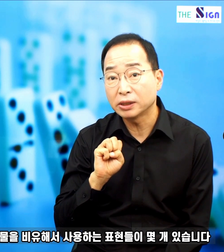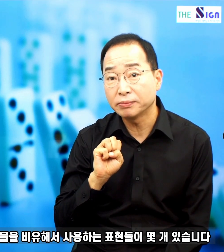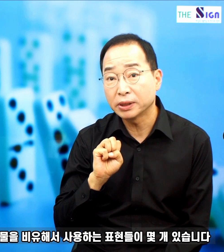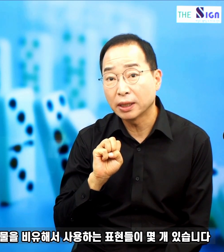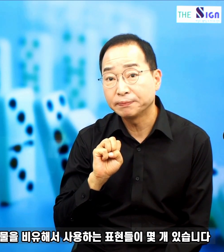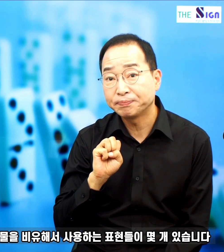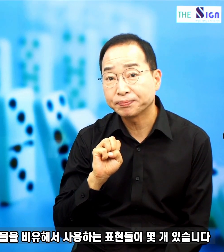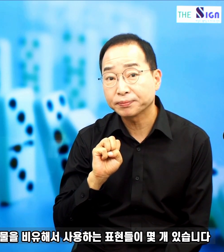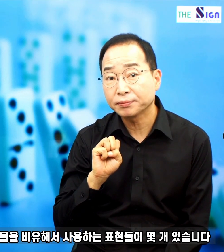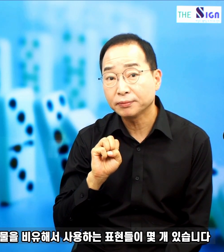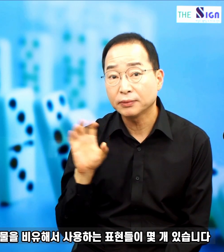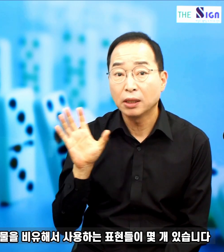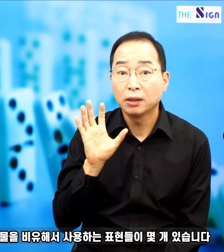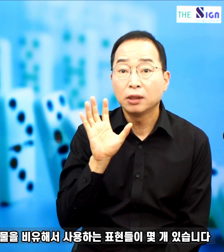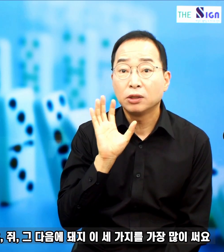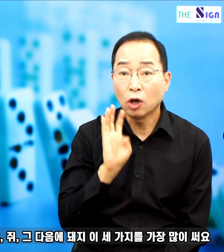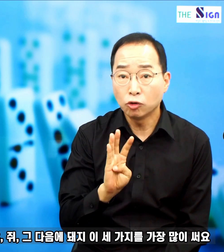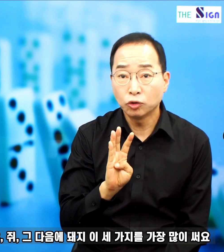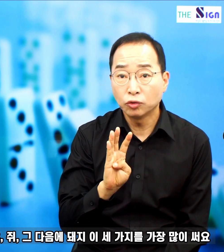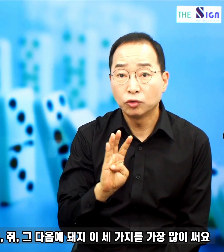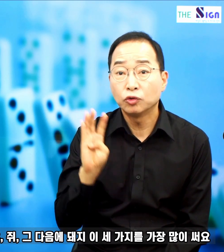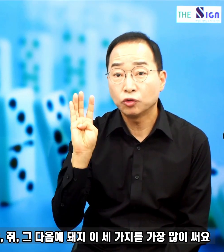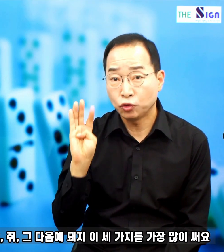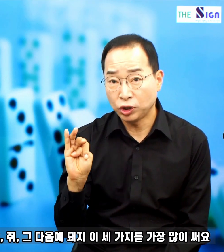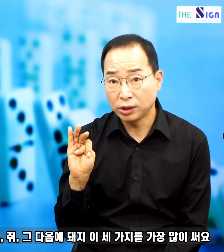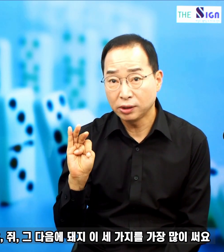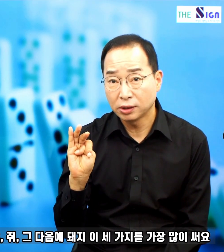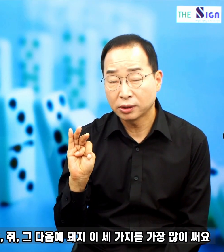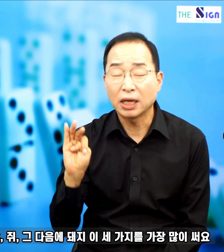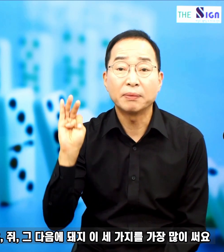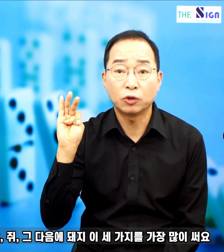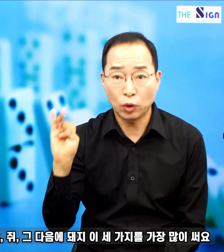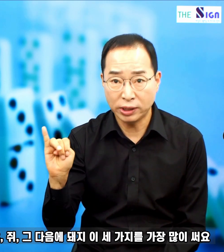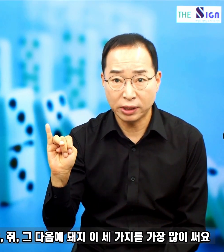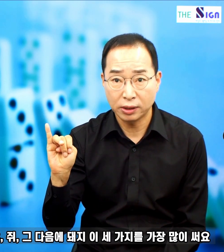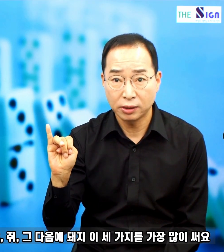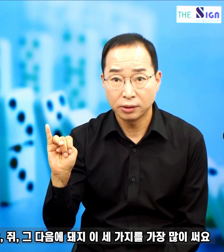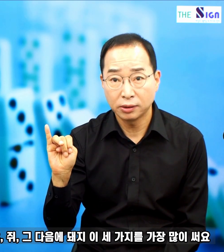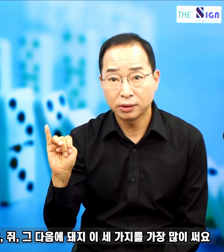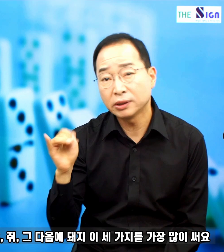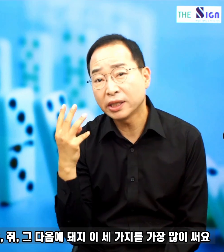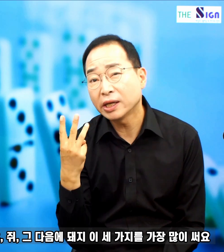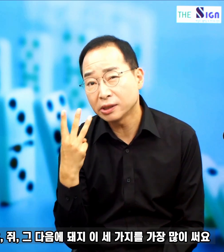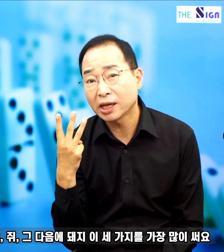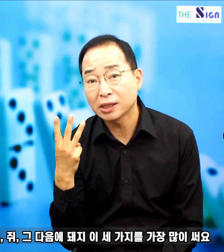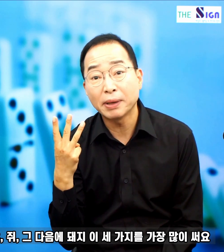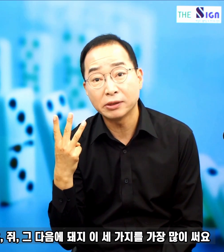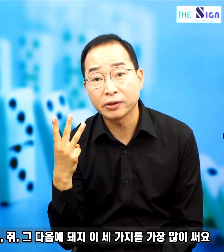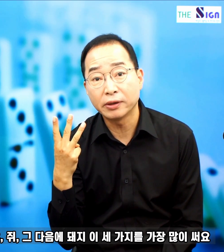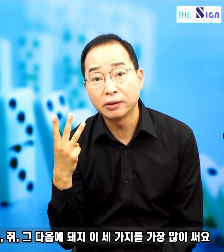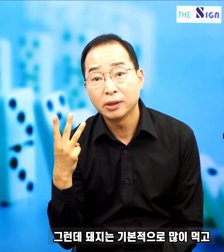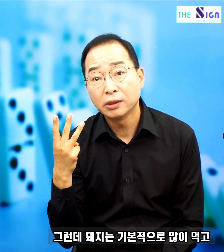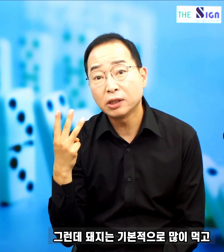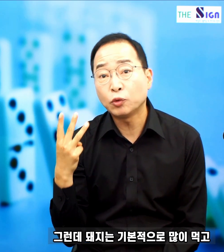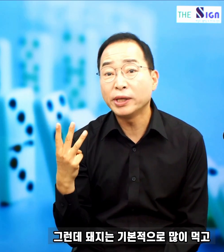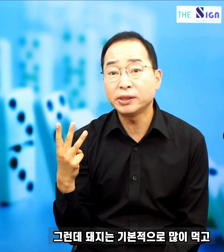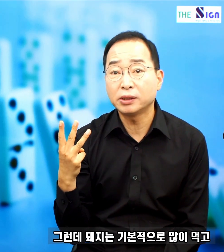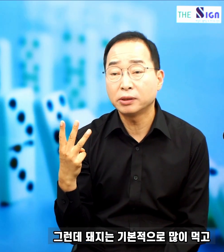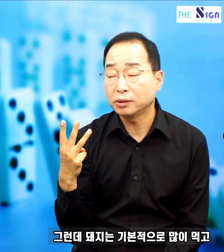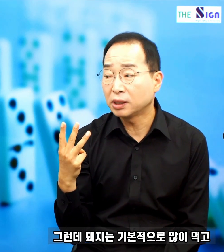있습니다. 여우, 쥐, 그 다음에 돼지. 이제 세 가지를 가장 많이 써요. 근데 돼지는